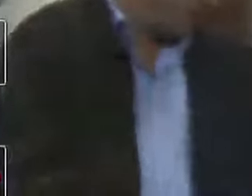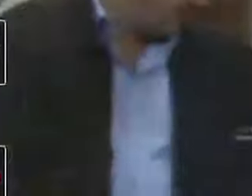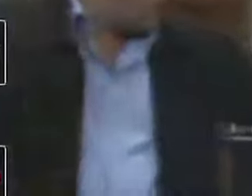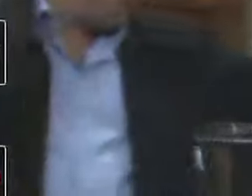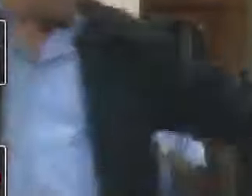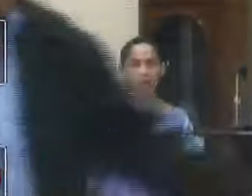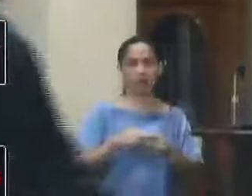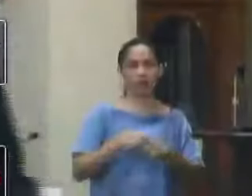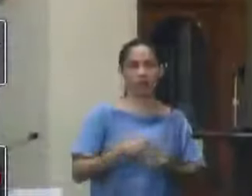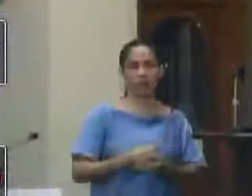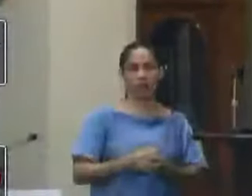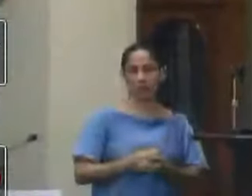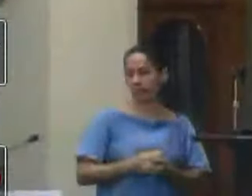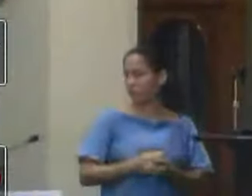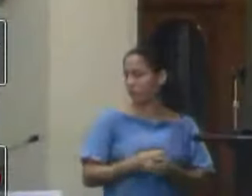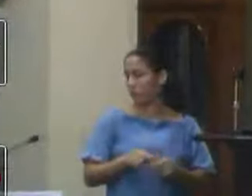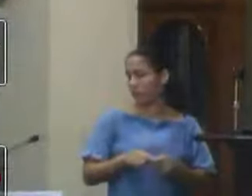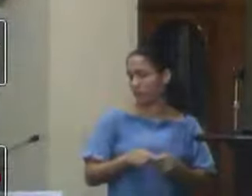forma ordeira.